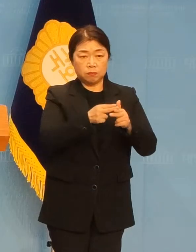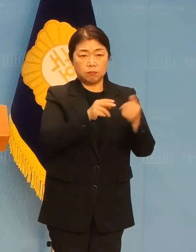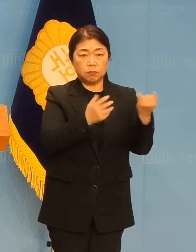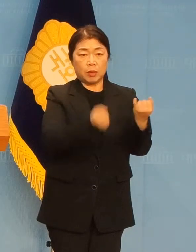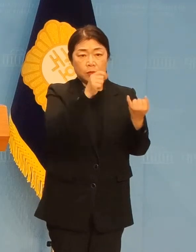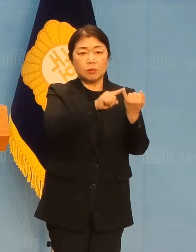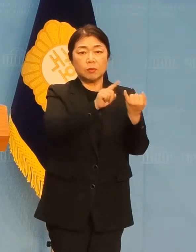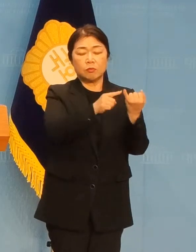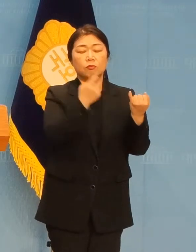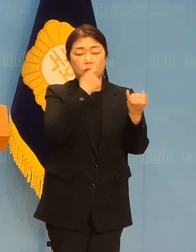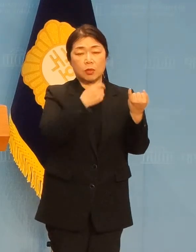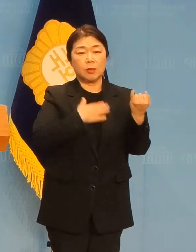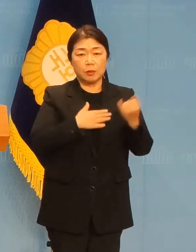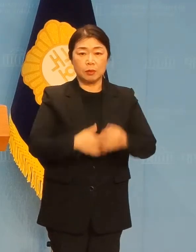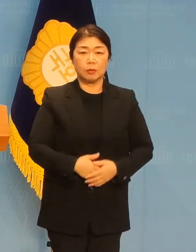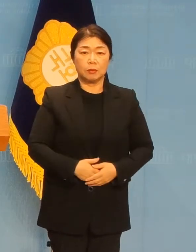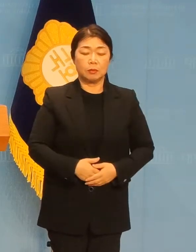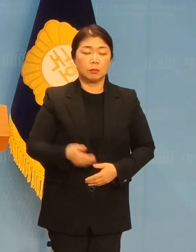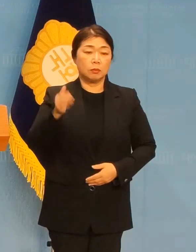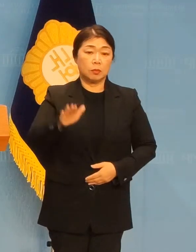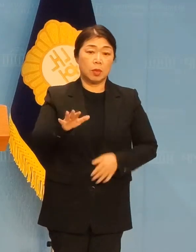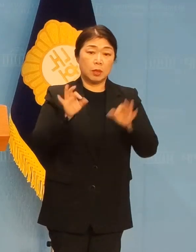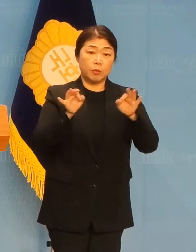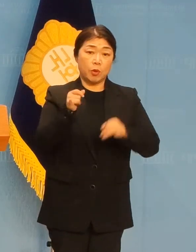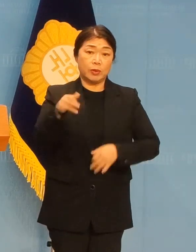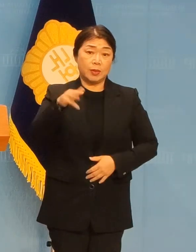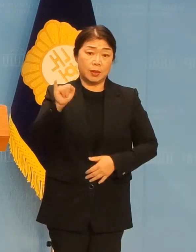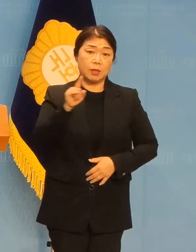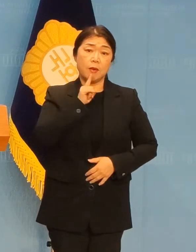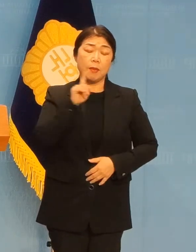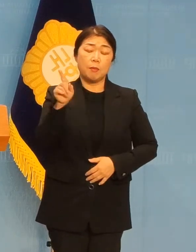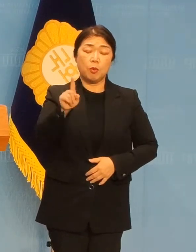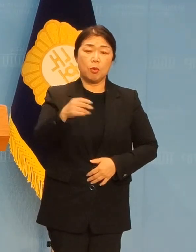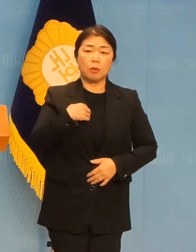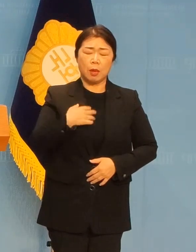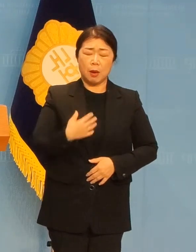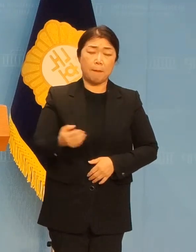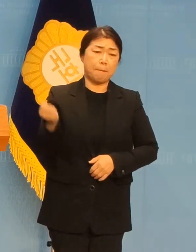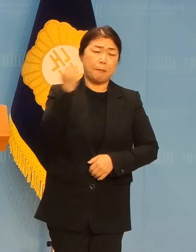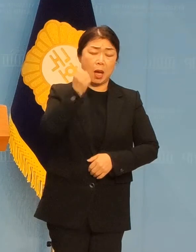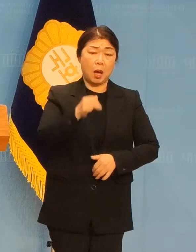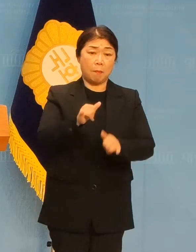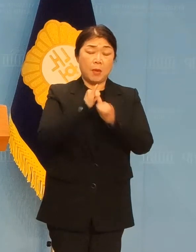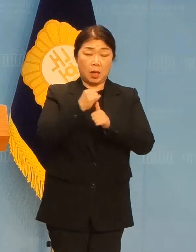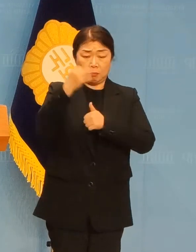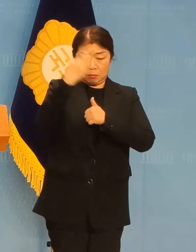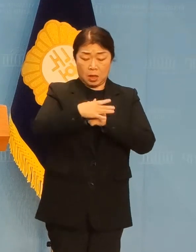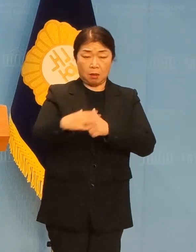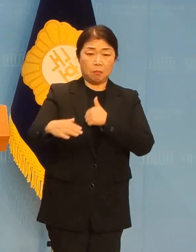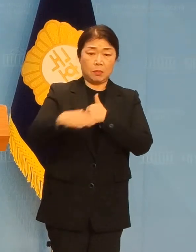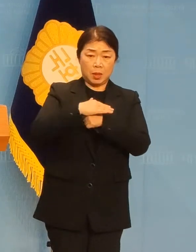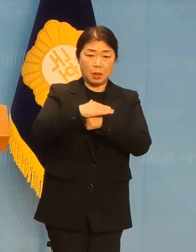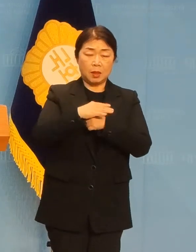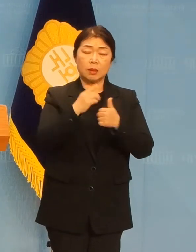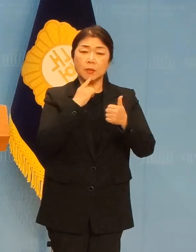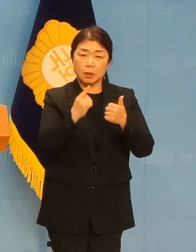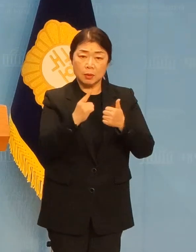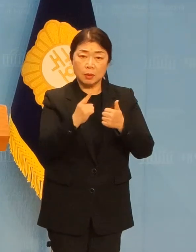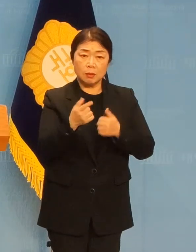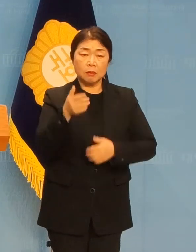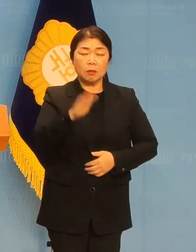김현지 실장은 나는 유탄을 맞았다고 했지만 유탄을 맞은 건 김현지가 아니라 국민입니다.